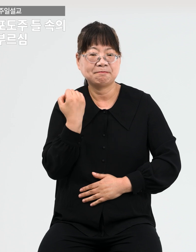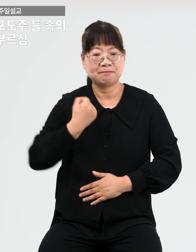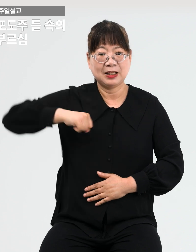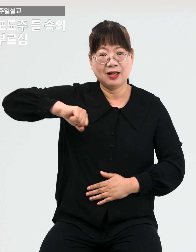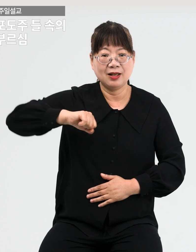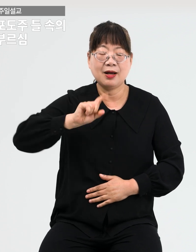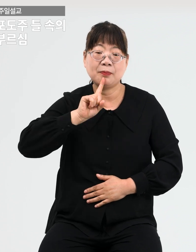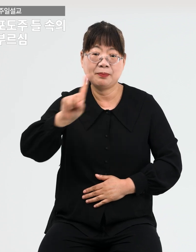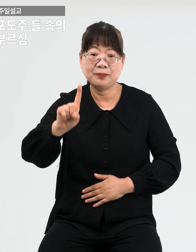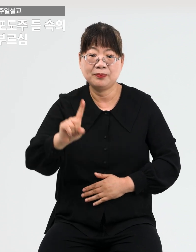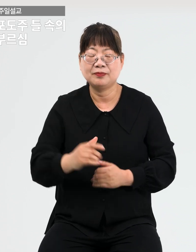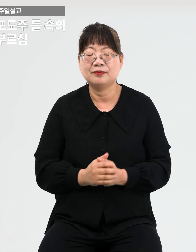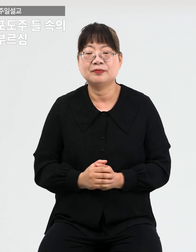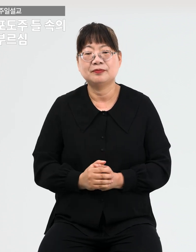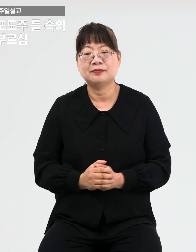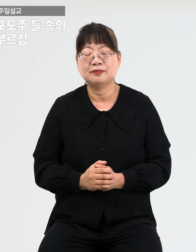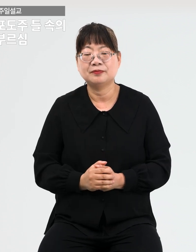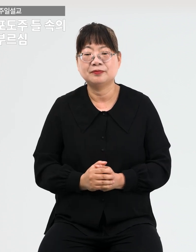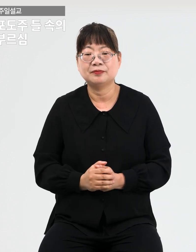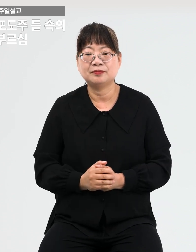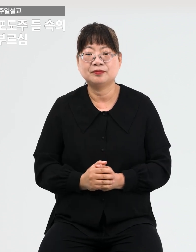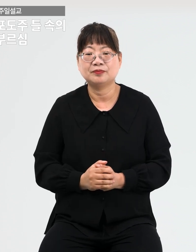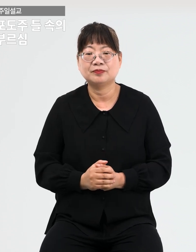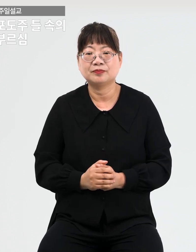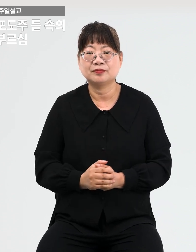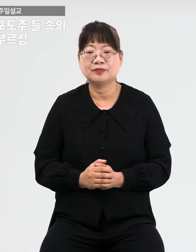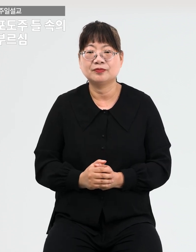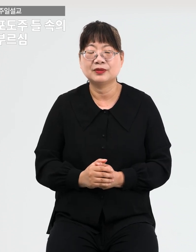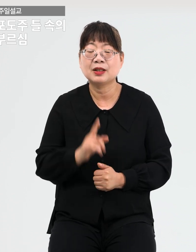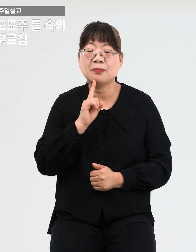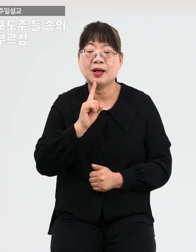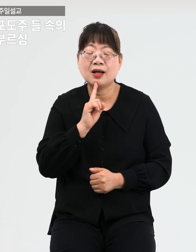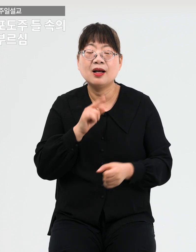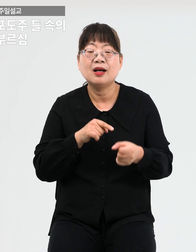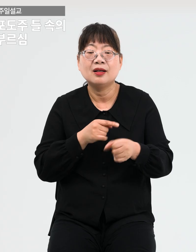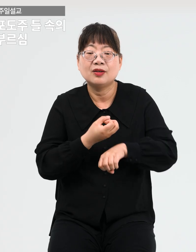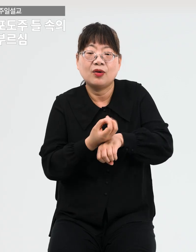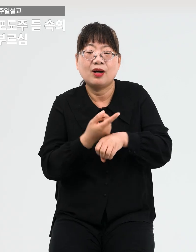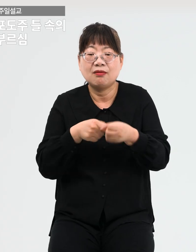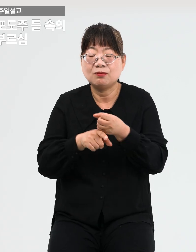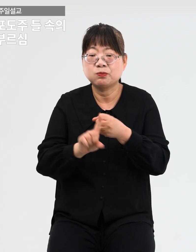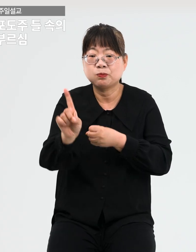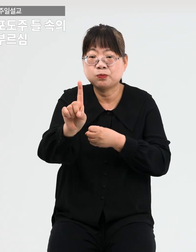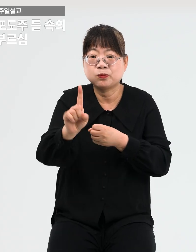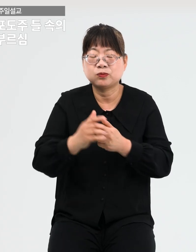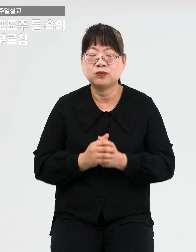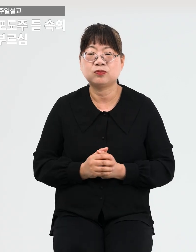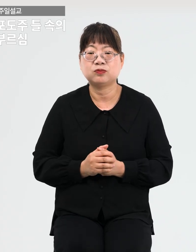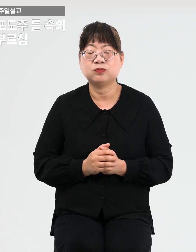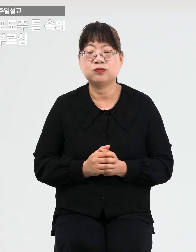아니하였느니라 하셨다 하니라. 이 얘기를 왜 할까요?